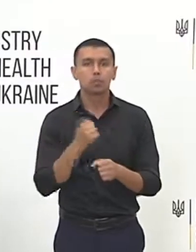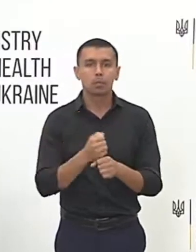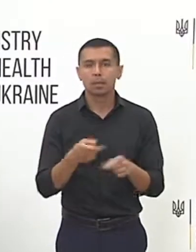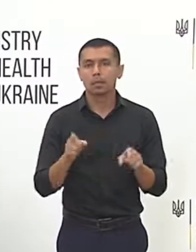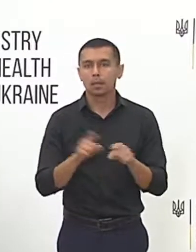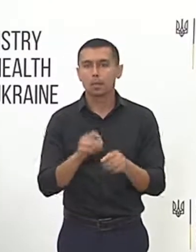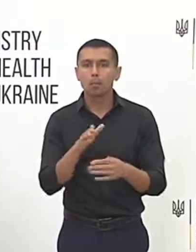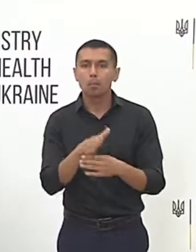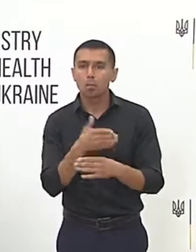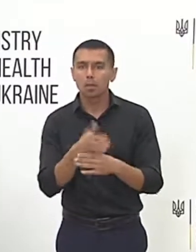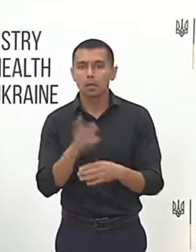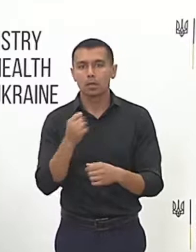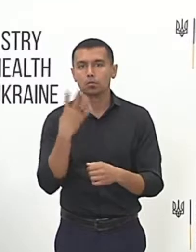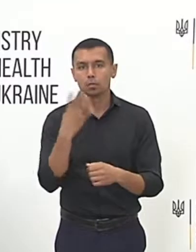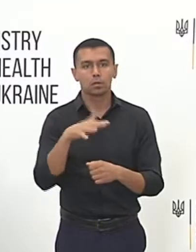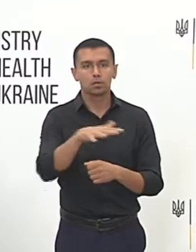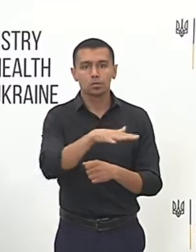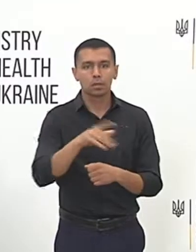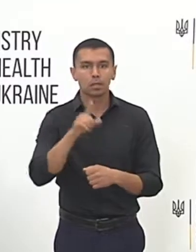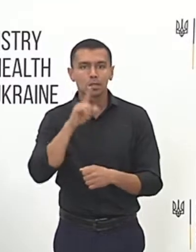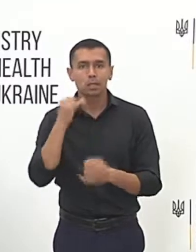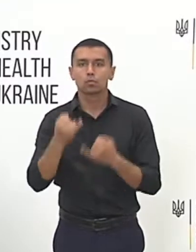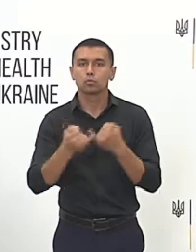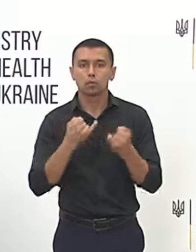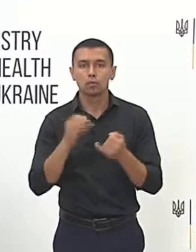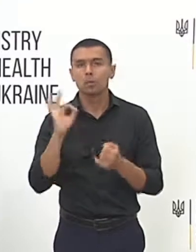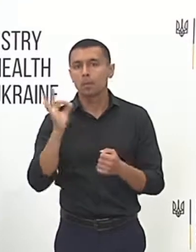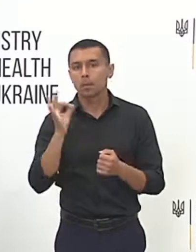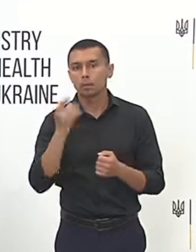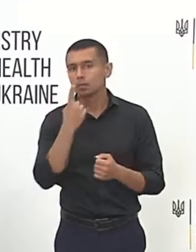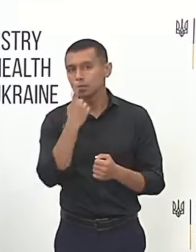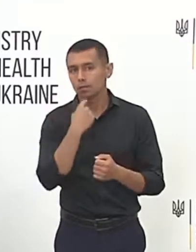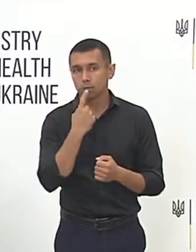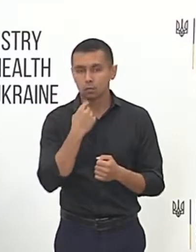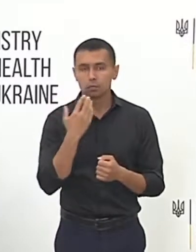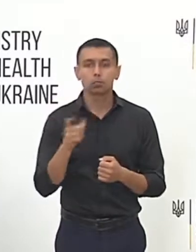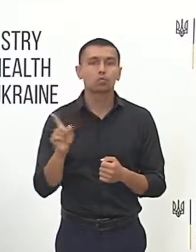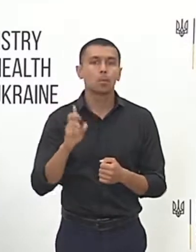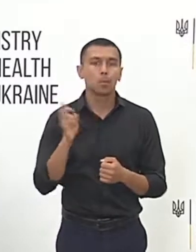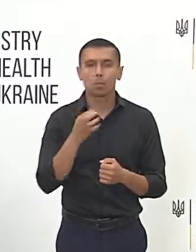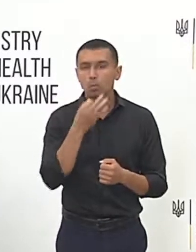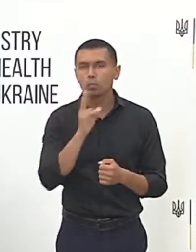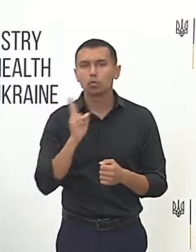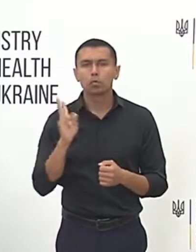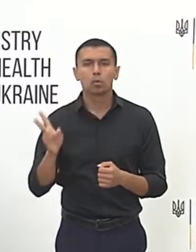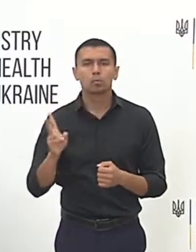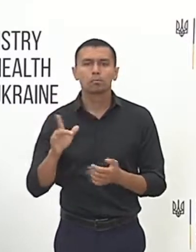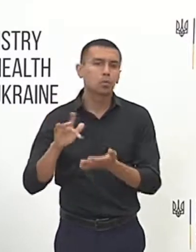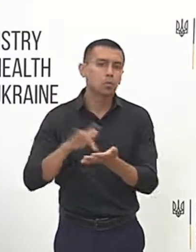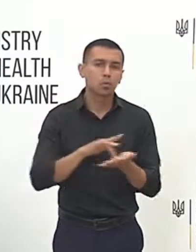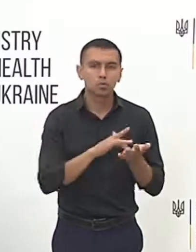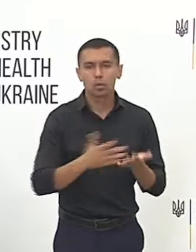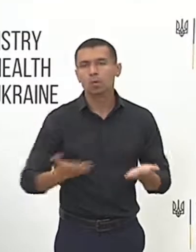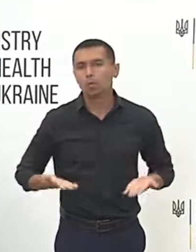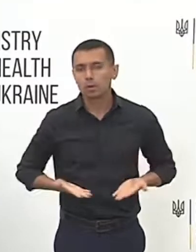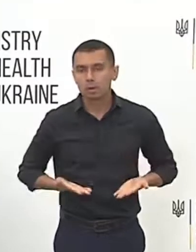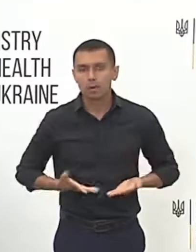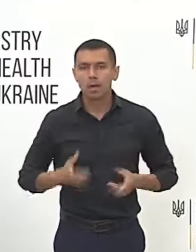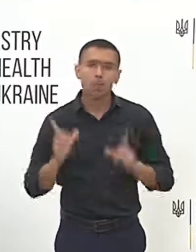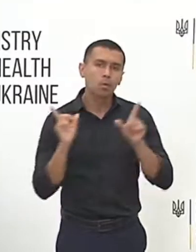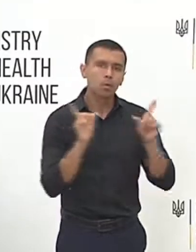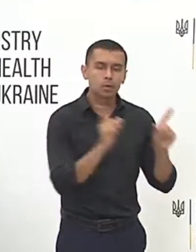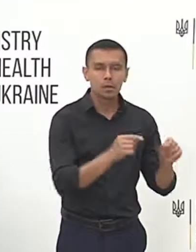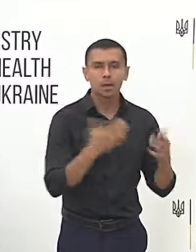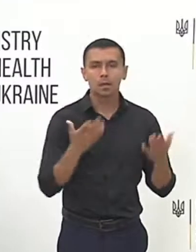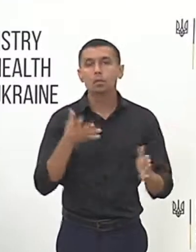зроблено такий поділ на 4 зони: зелену, жовту, помаранчеву і червону, щоб будь-хто, хто подорожує, проживає,